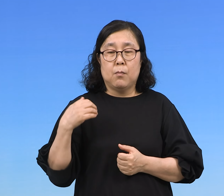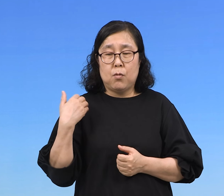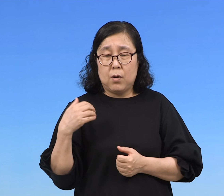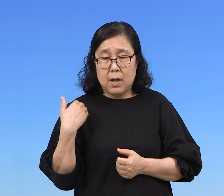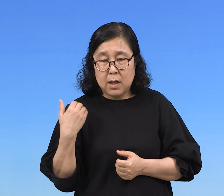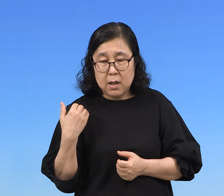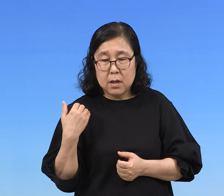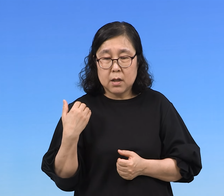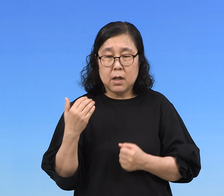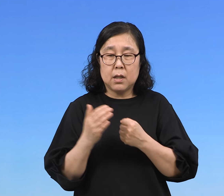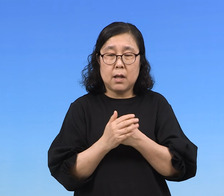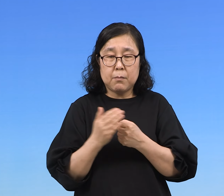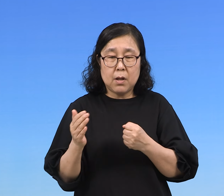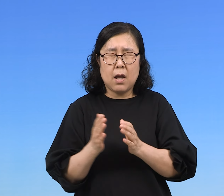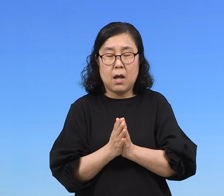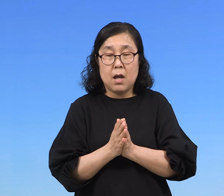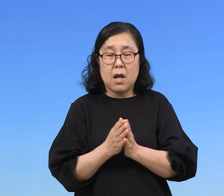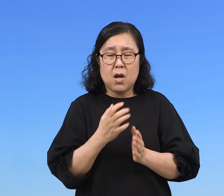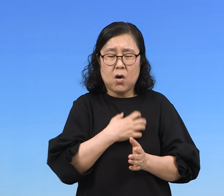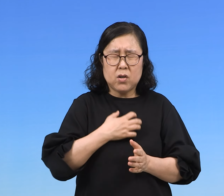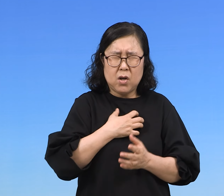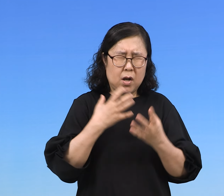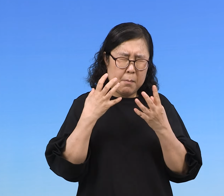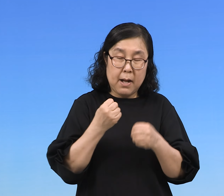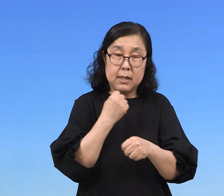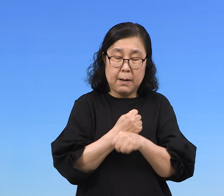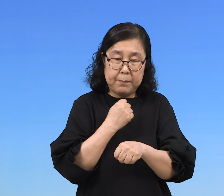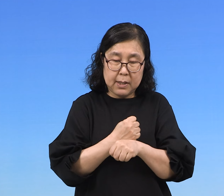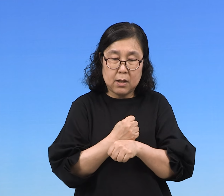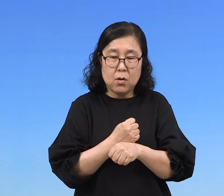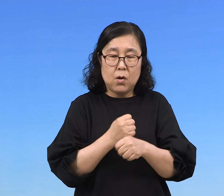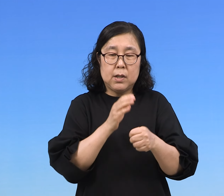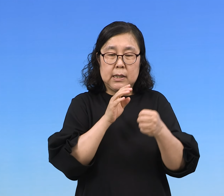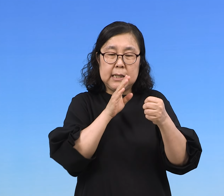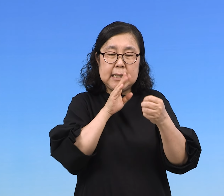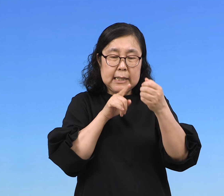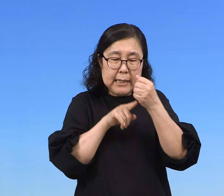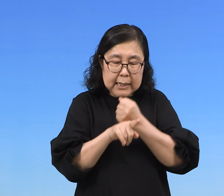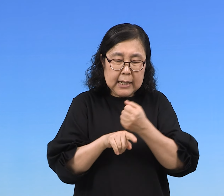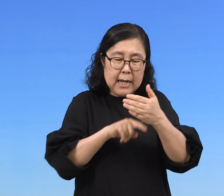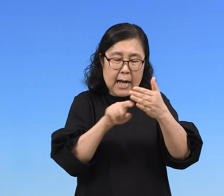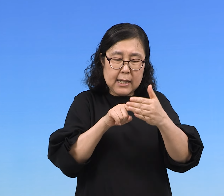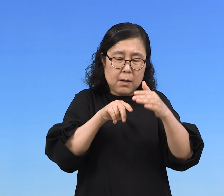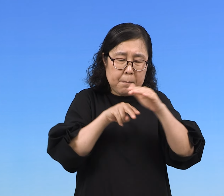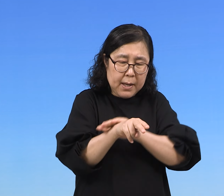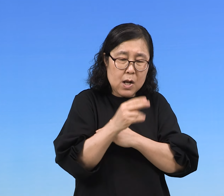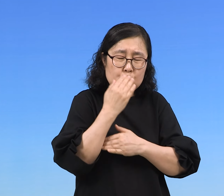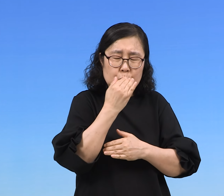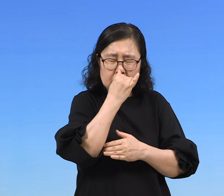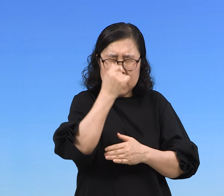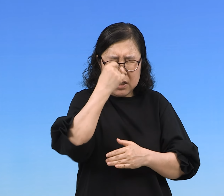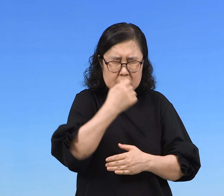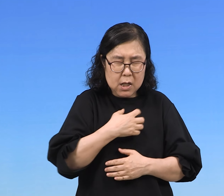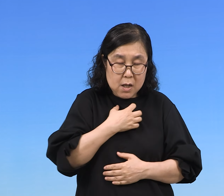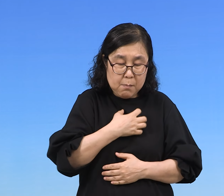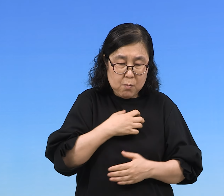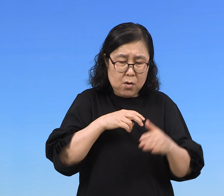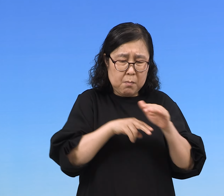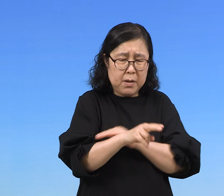몰라서 안 해도 되는 걱정을 많이 하고, 얼마든지 진리 안에 피할 수 있는